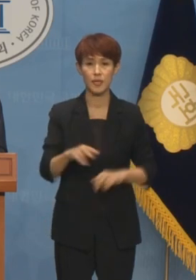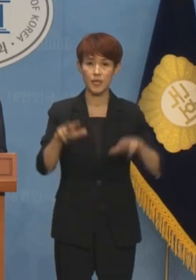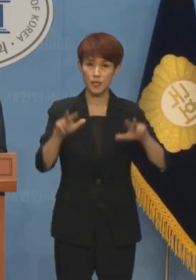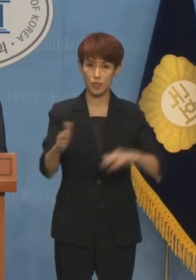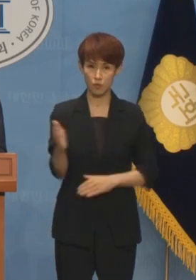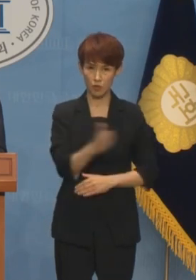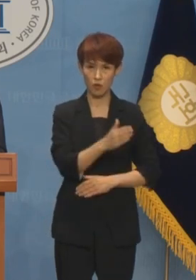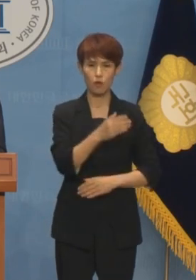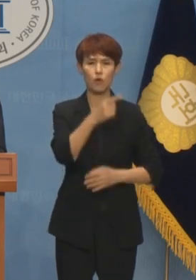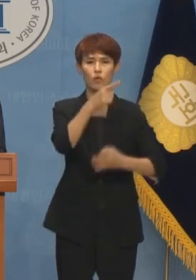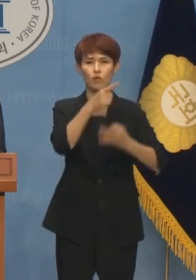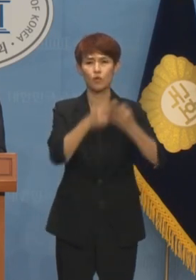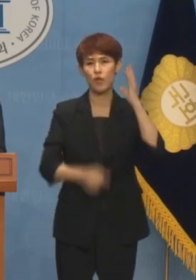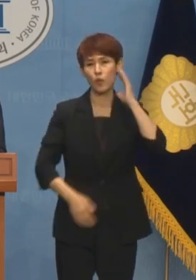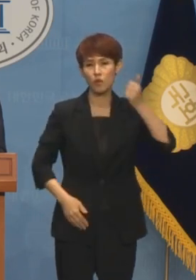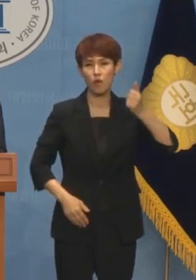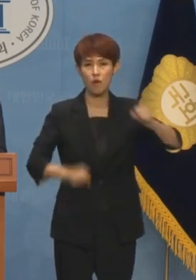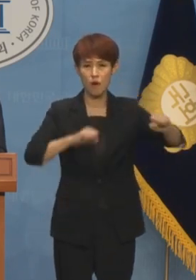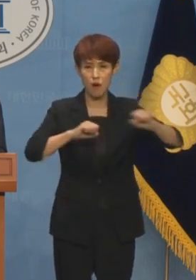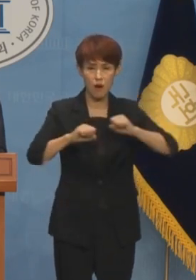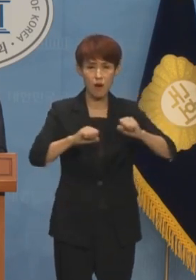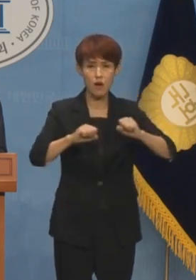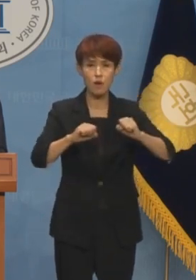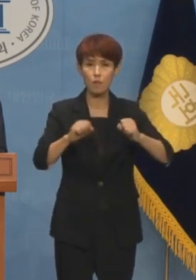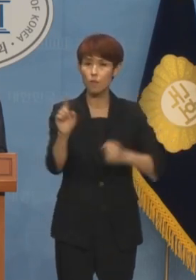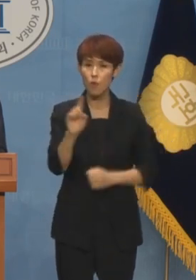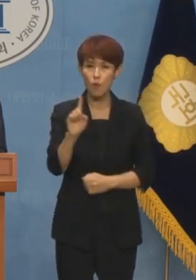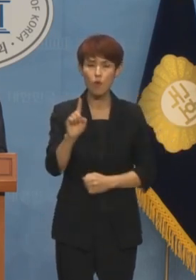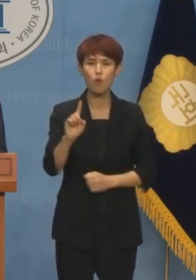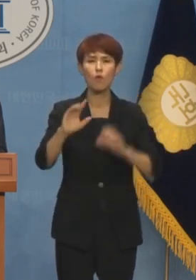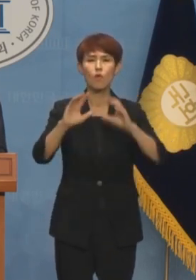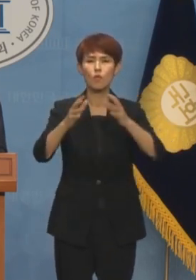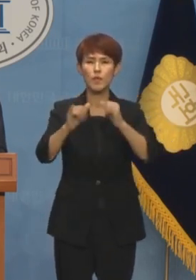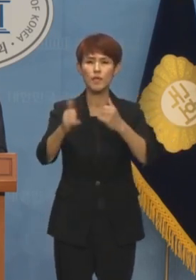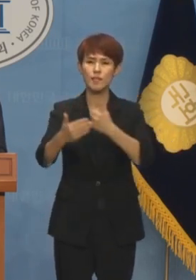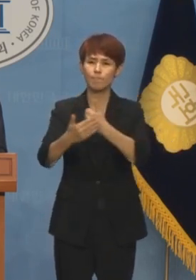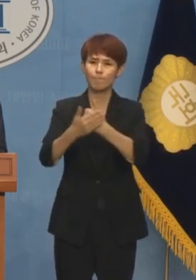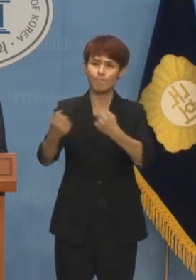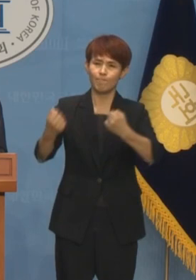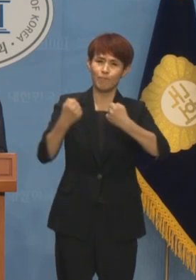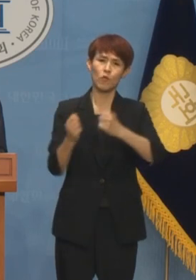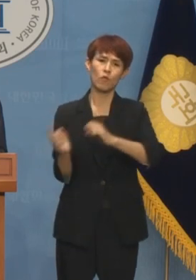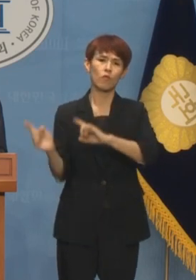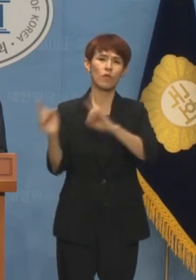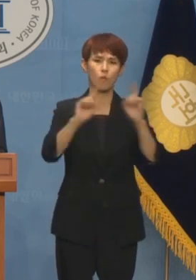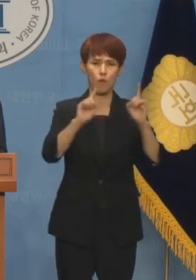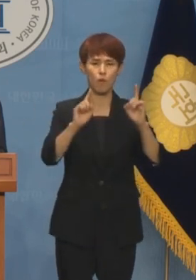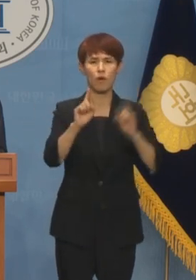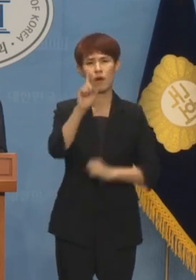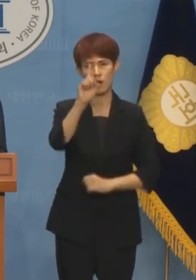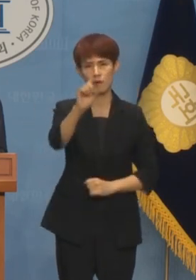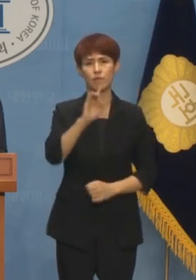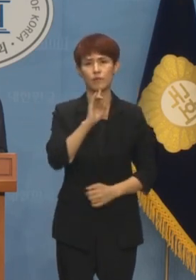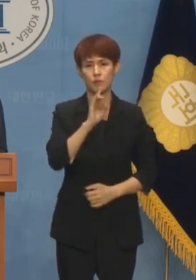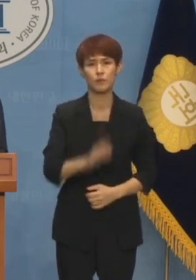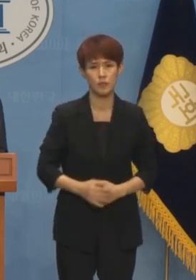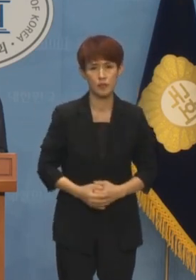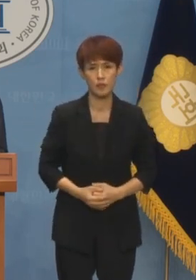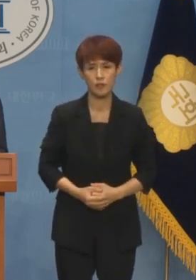지금부터 윤석열 대통령이 해야 할 절대적 과제는 국민의 지지를 회복하는 것입니다.